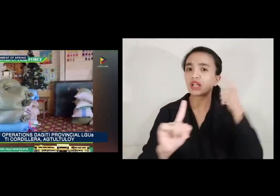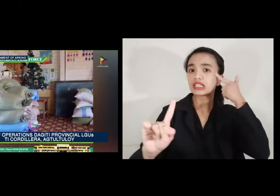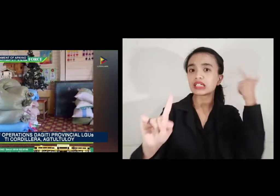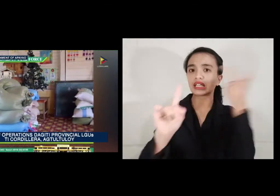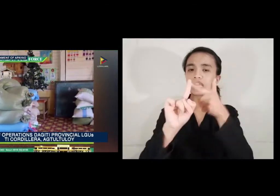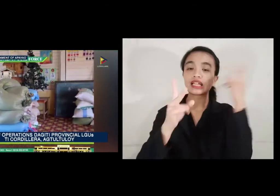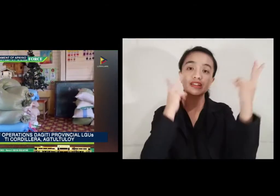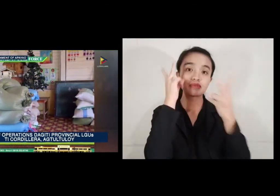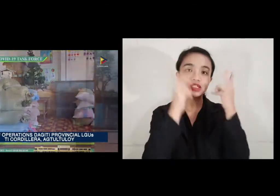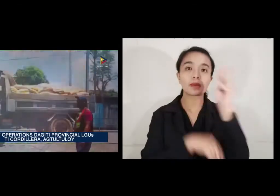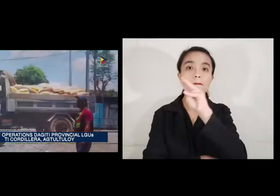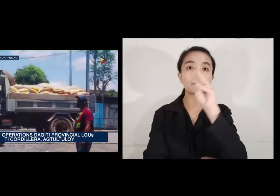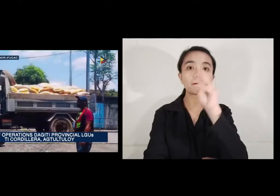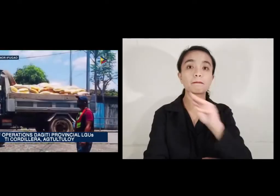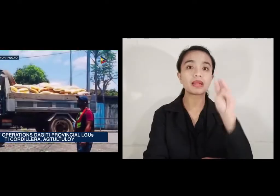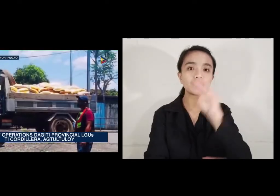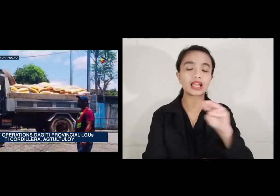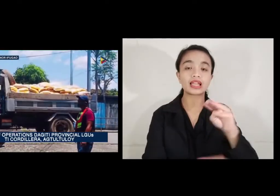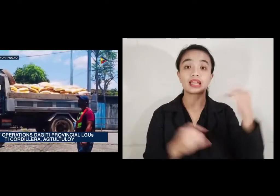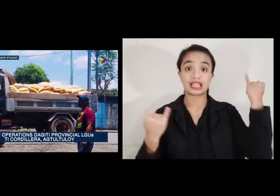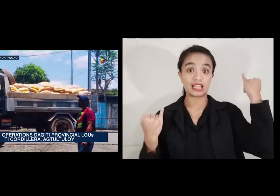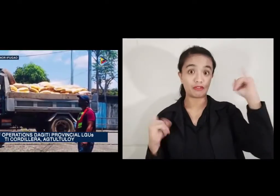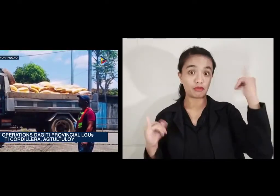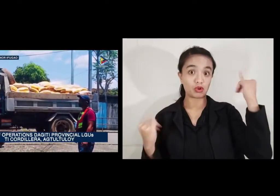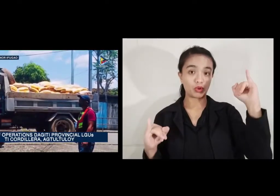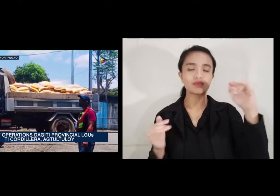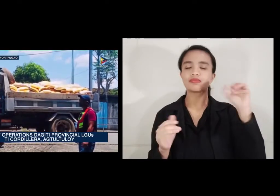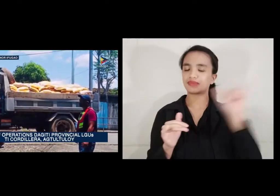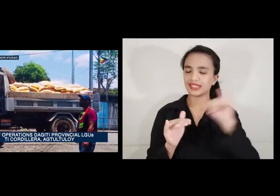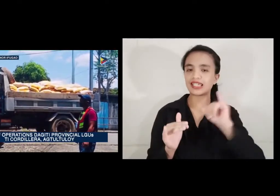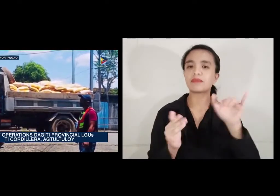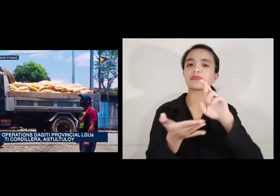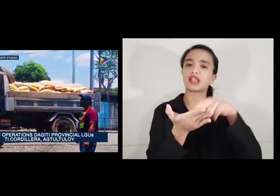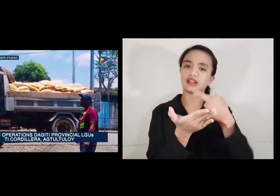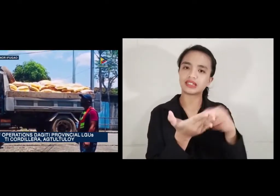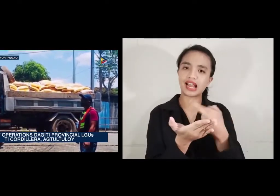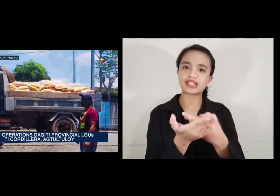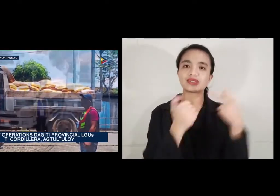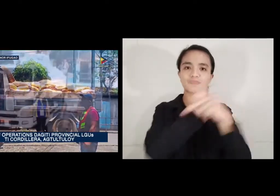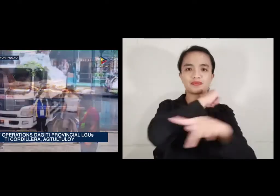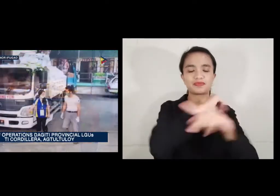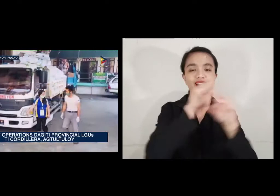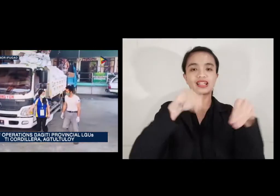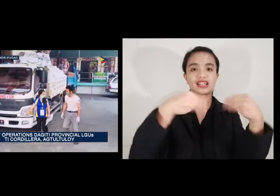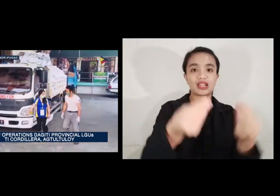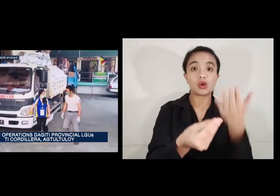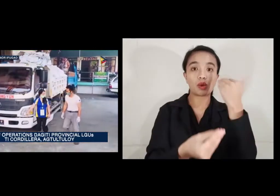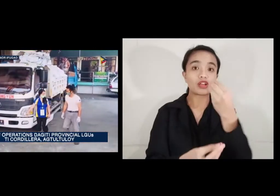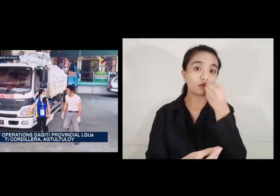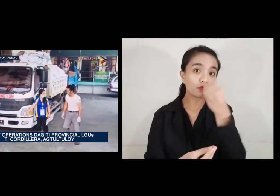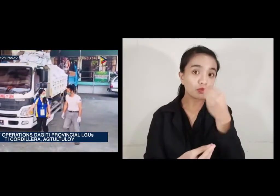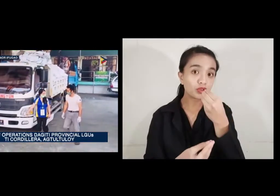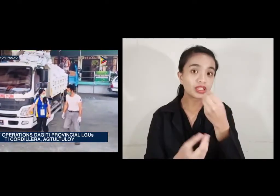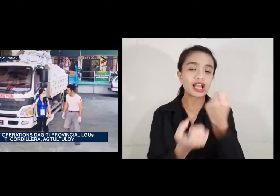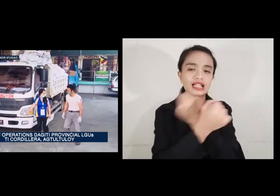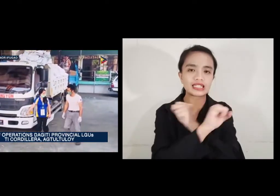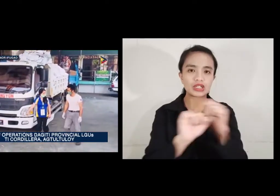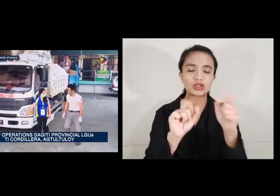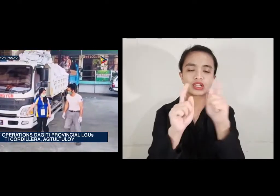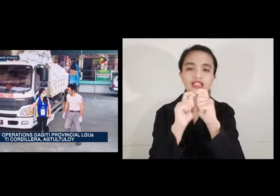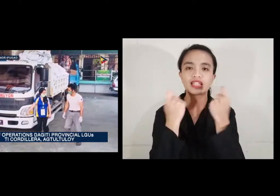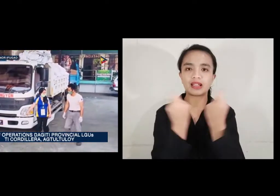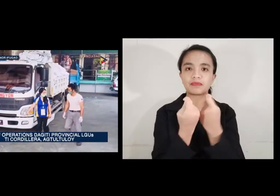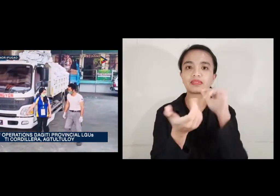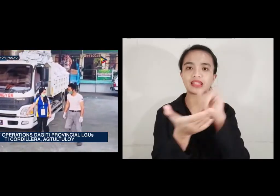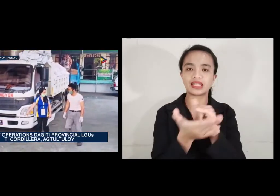da mabisita iti Lunes. Sadyay mo't ifugaw bagas mo ti inbunong ti lokal a gobyerno iti probinsya, baban iti food security team iti